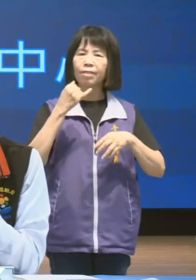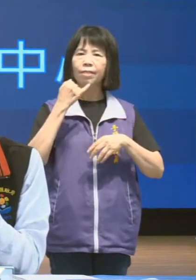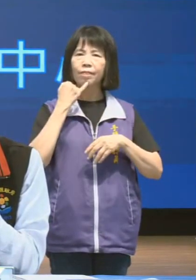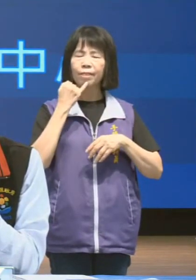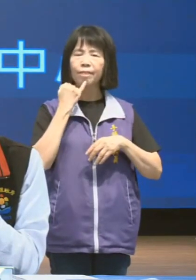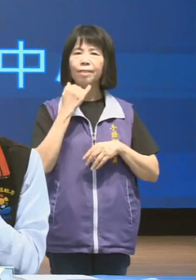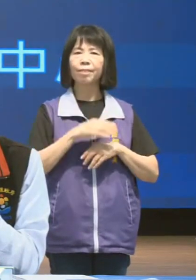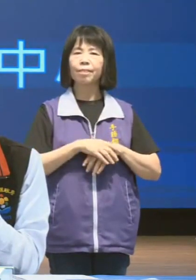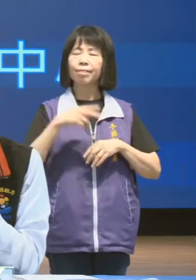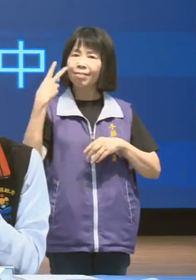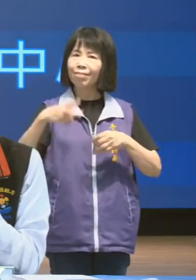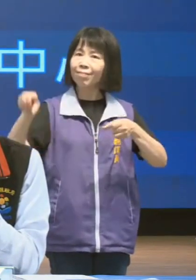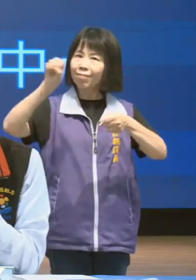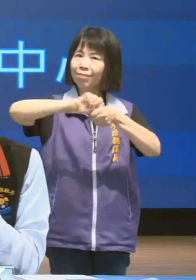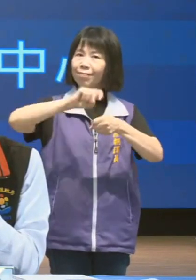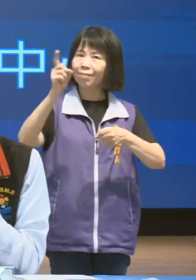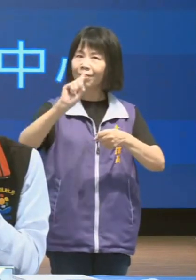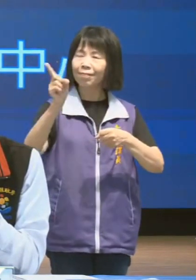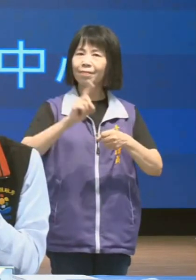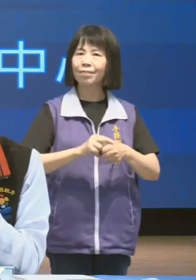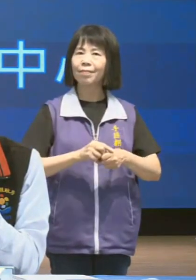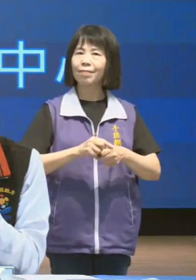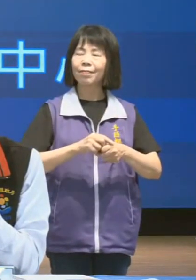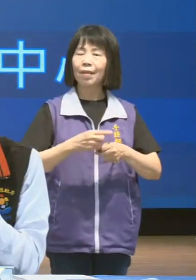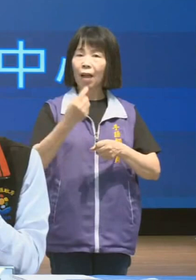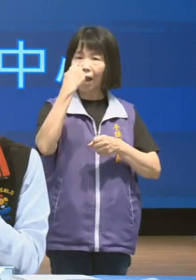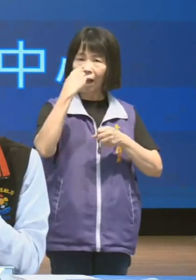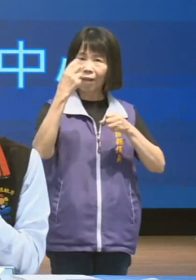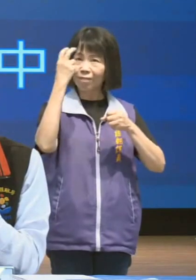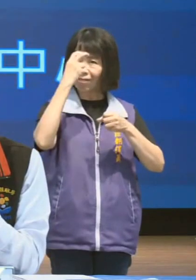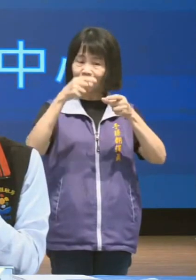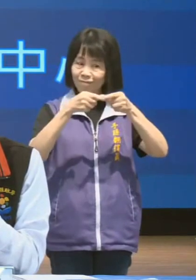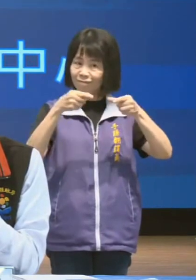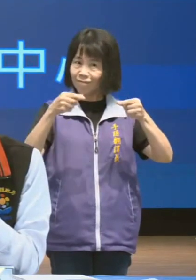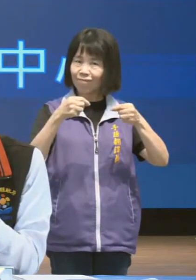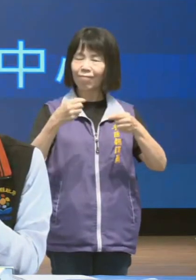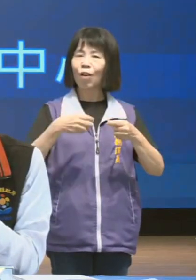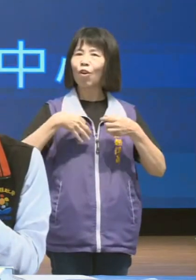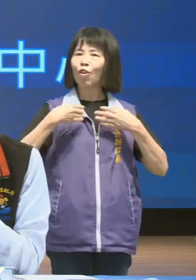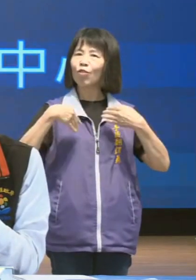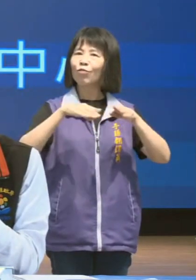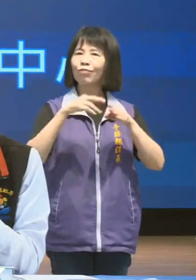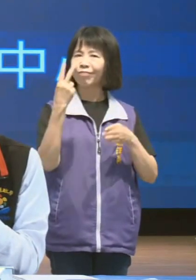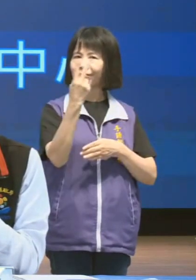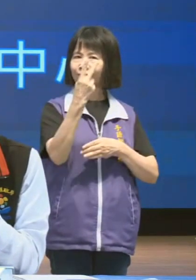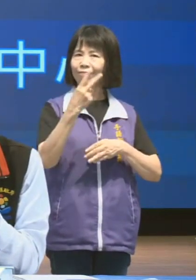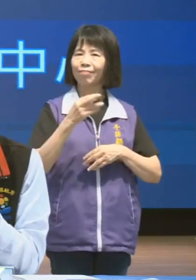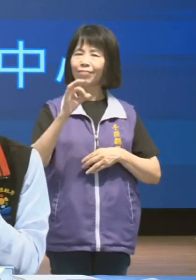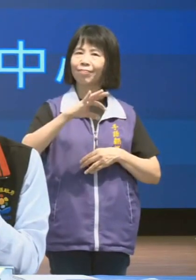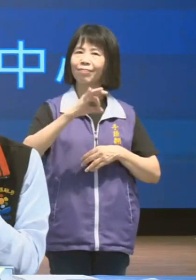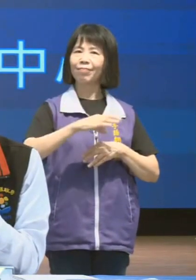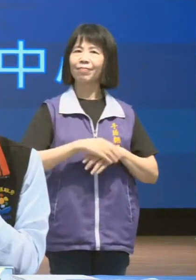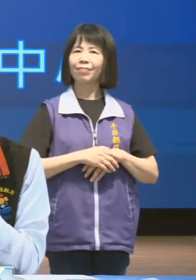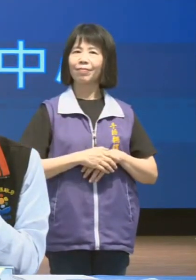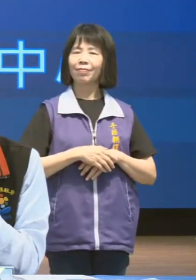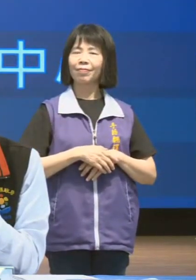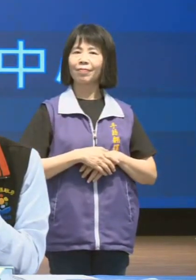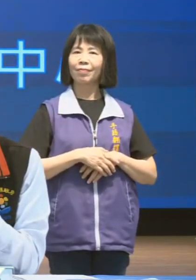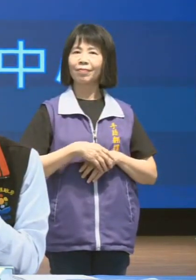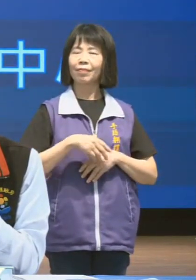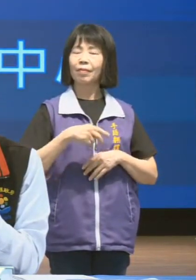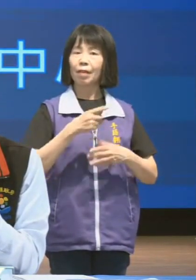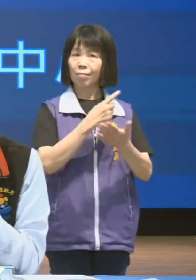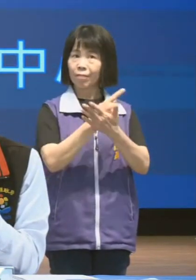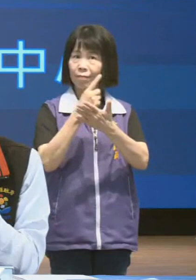会加赠会赠送2剂的快筛试剂，赠送2剂的快筛试剂啊。这个那但是本